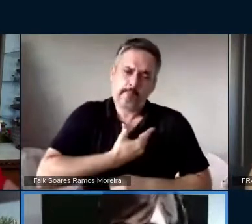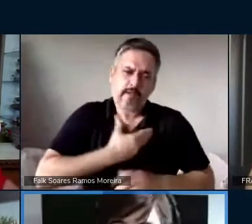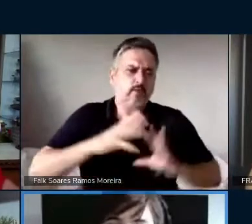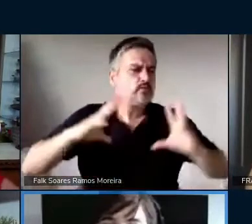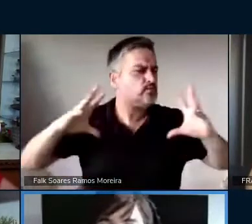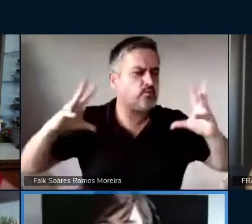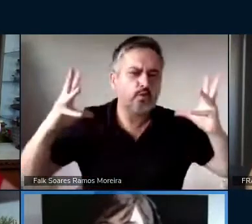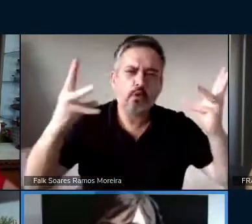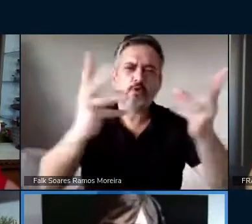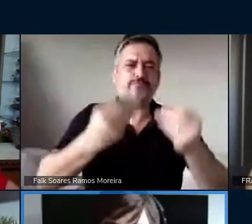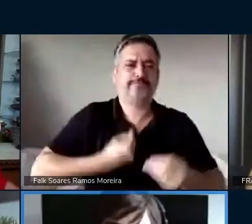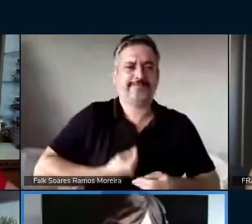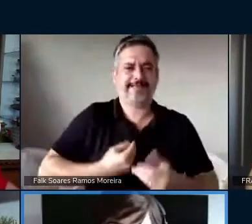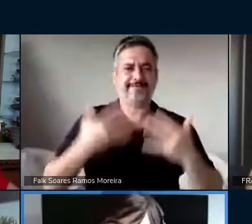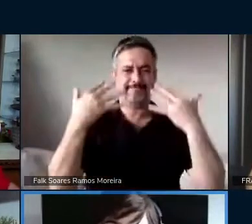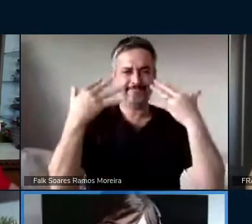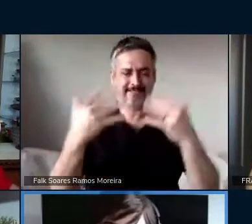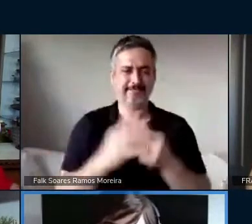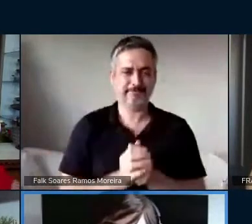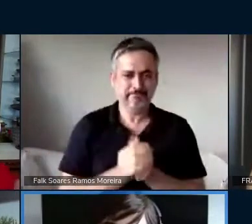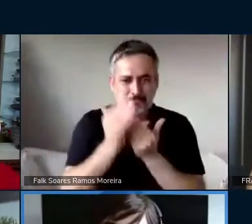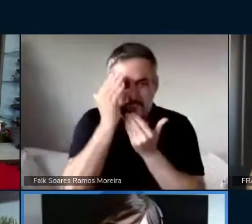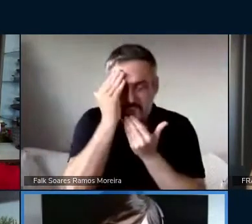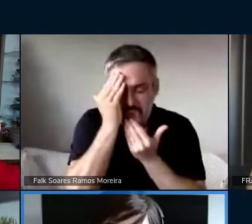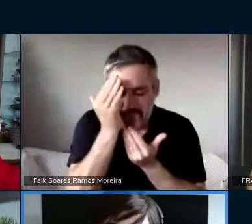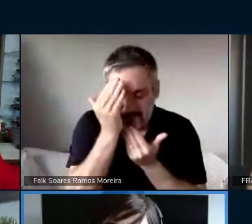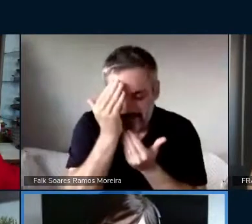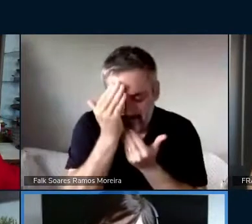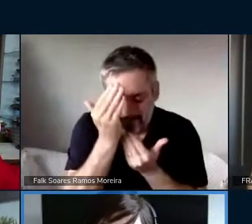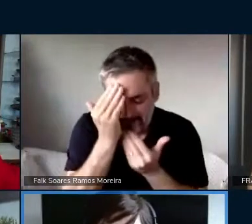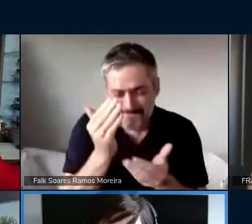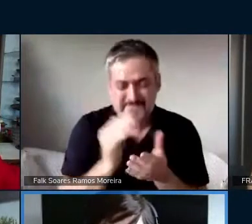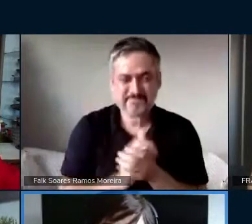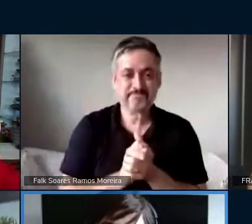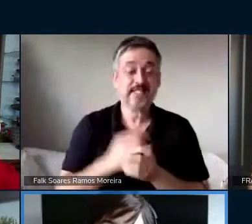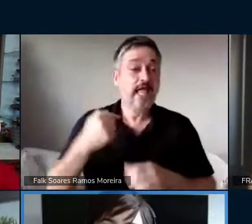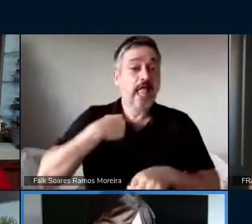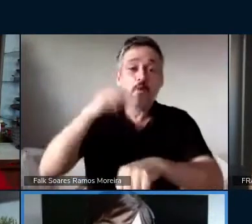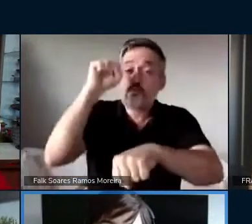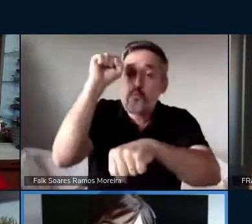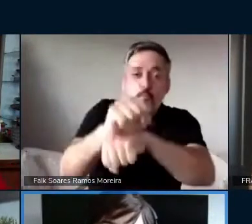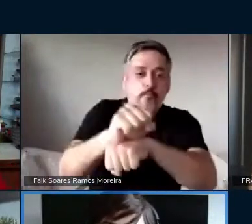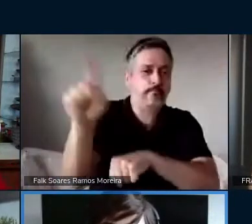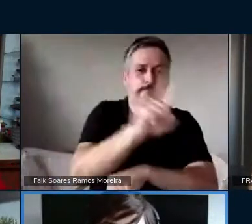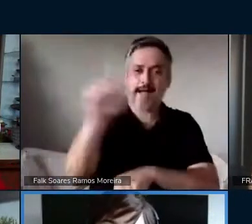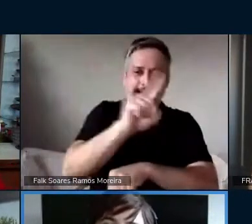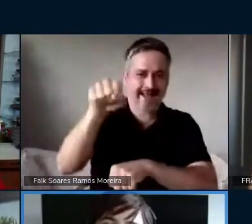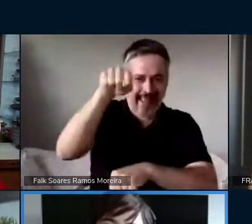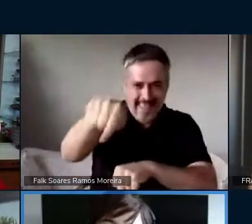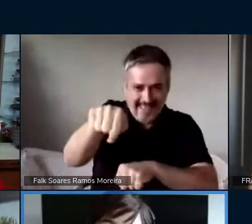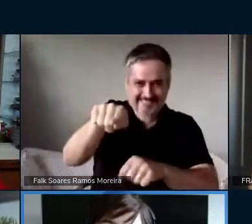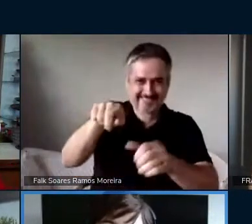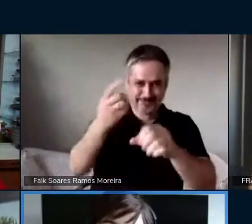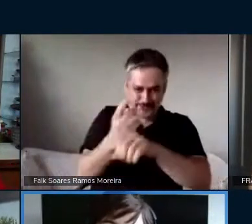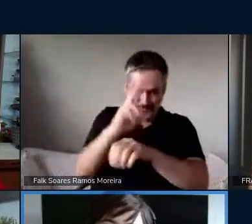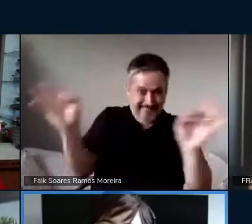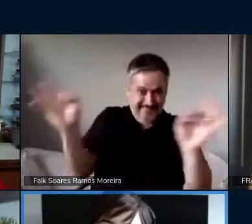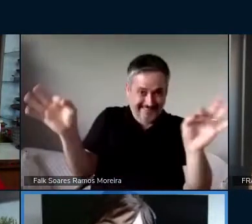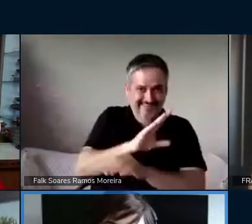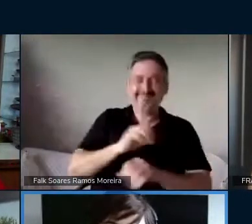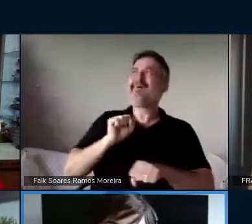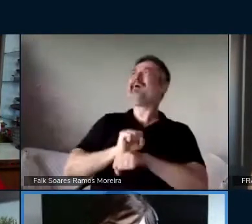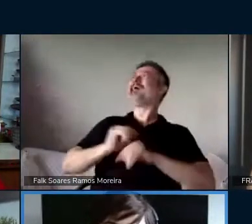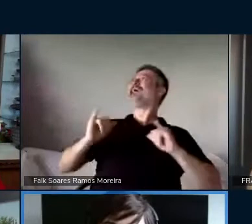conhecimento. Então, agradeço demais, agradeço a todos os meus amigos, a todos os presentes. Obrigado, obrigado, obrigado.